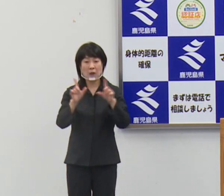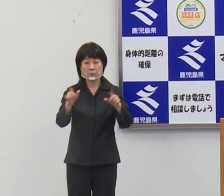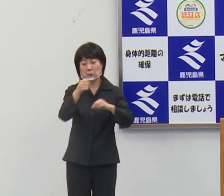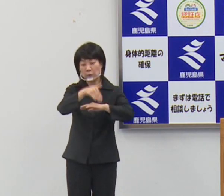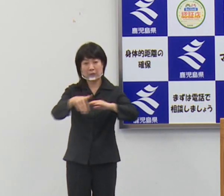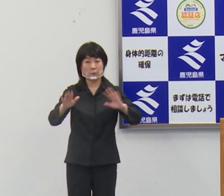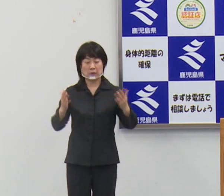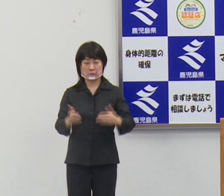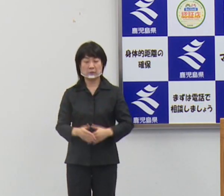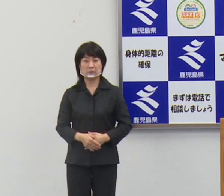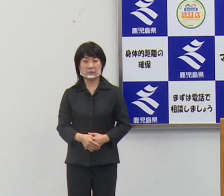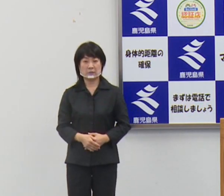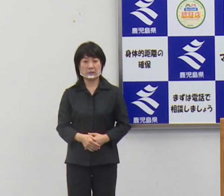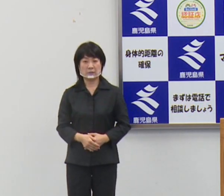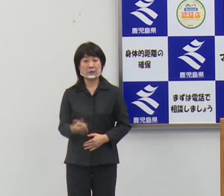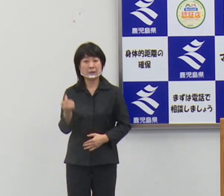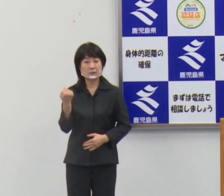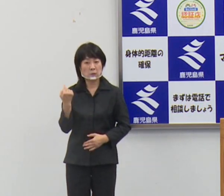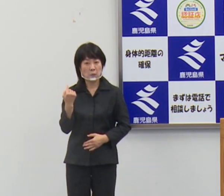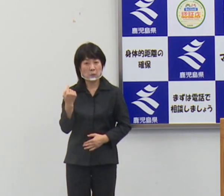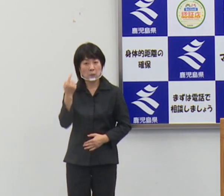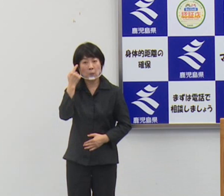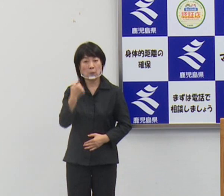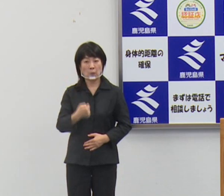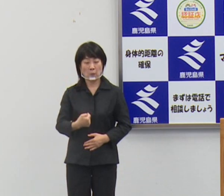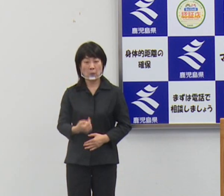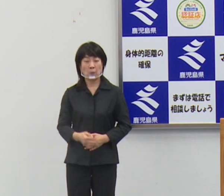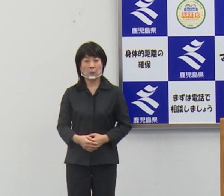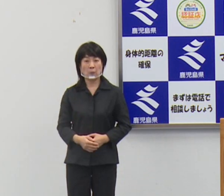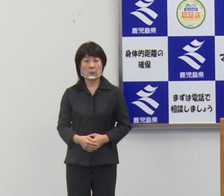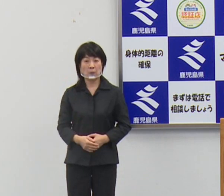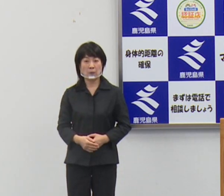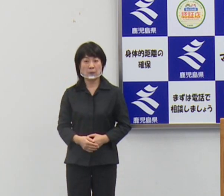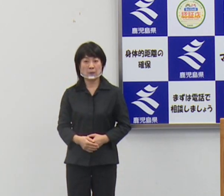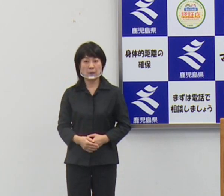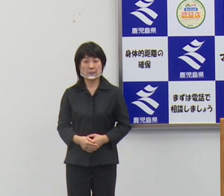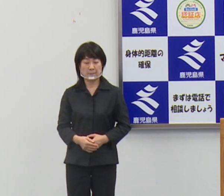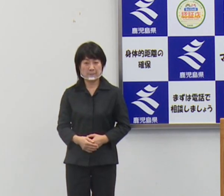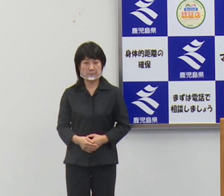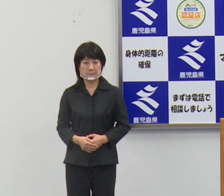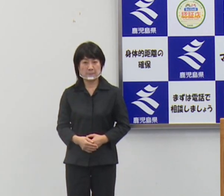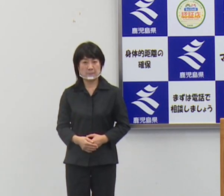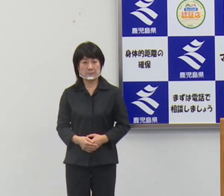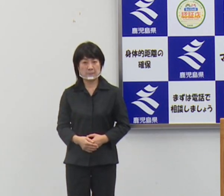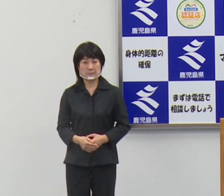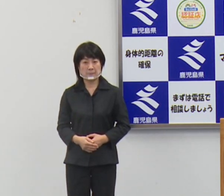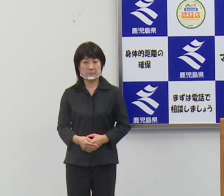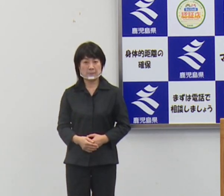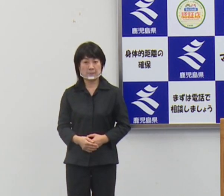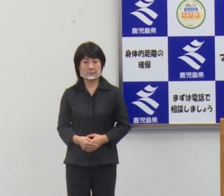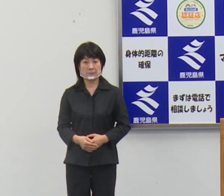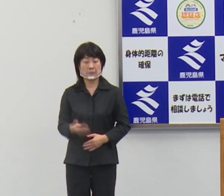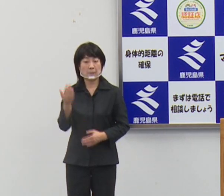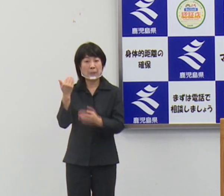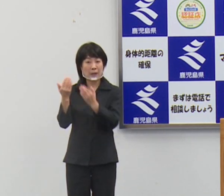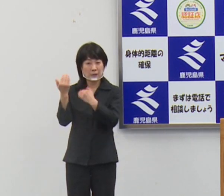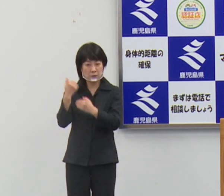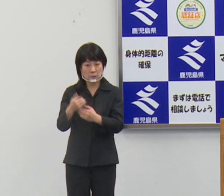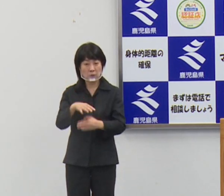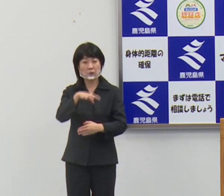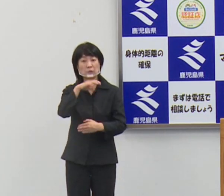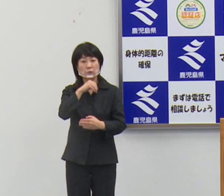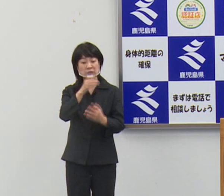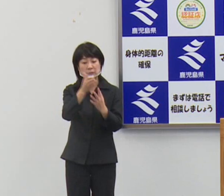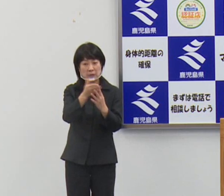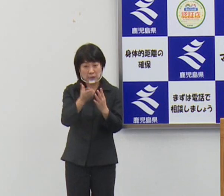が、昨日でしたか、取材が確かあって、そのこれまでの累積の中での年代